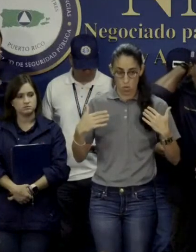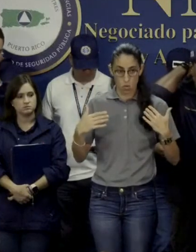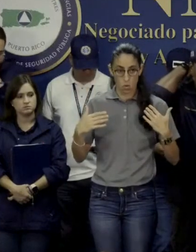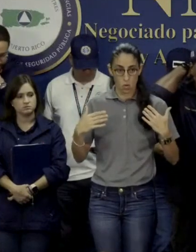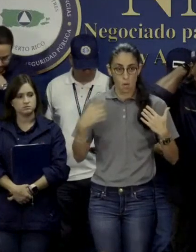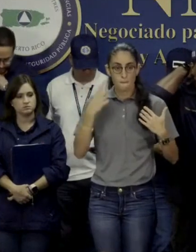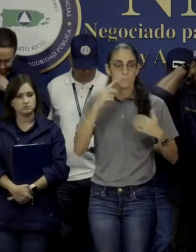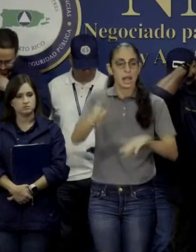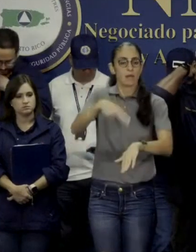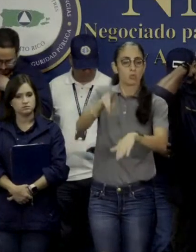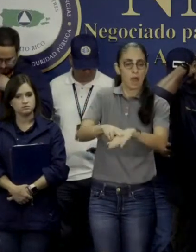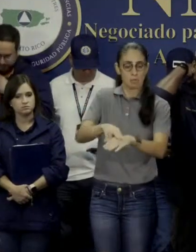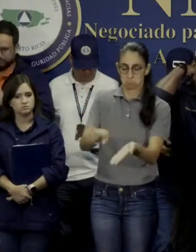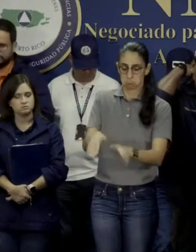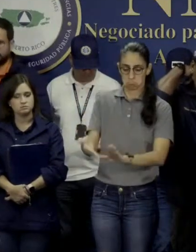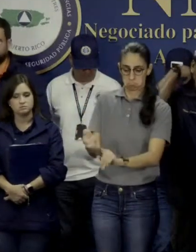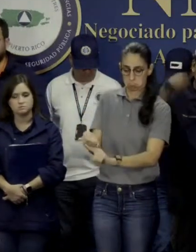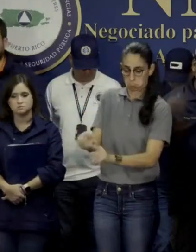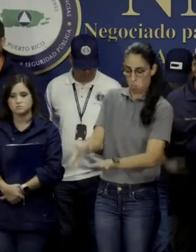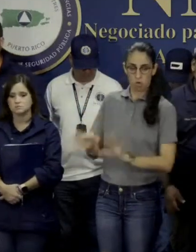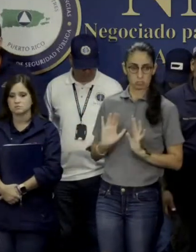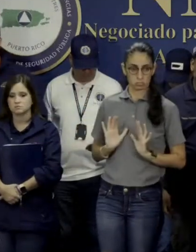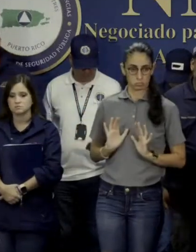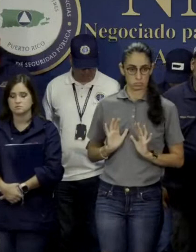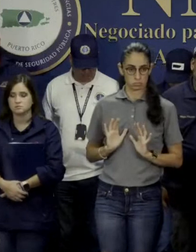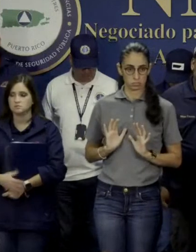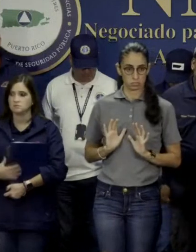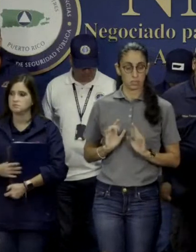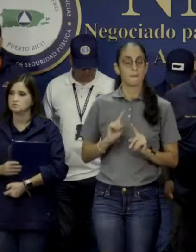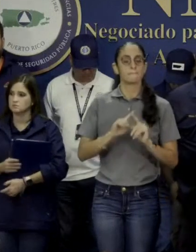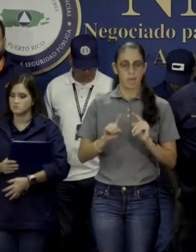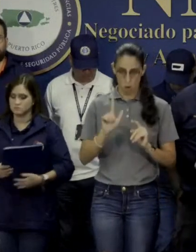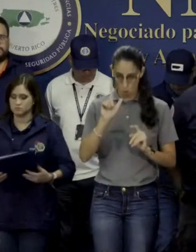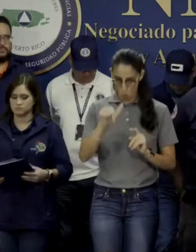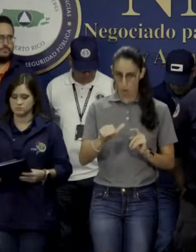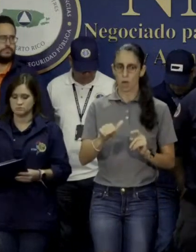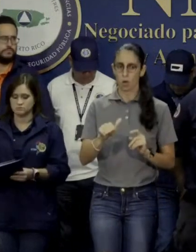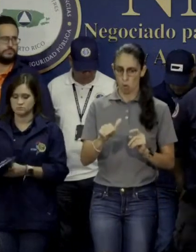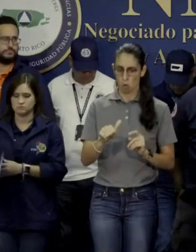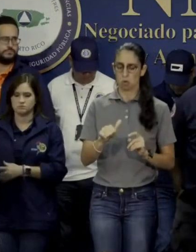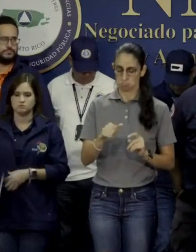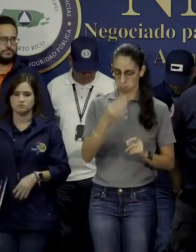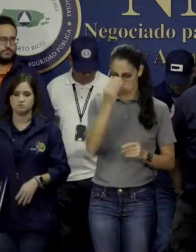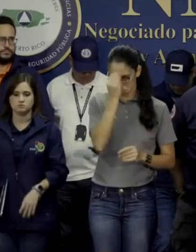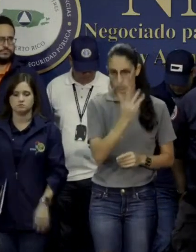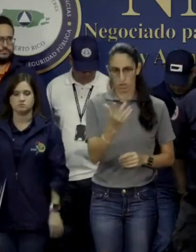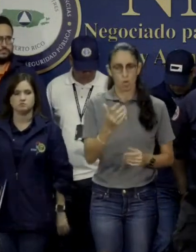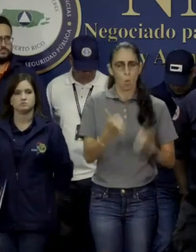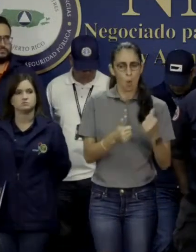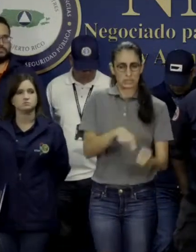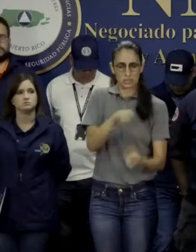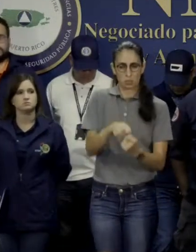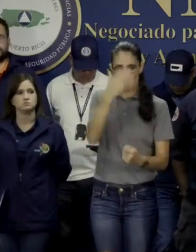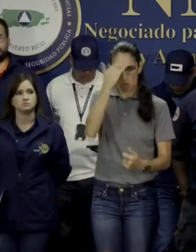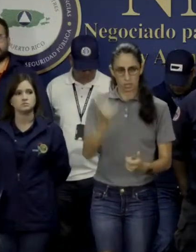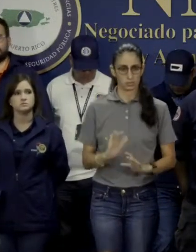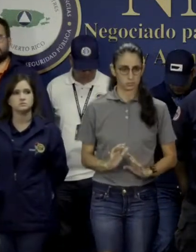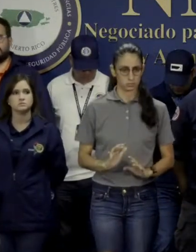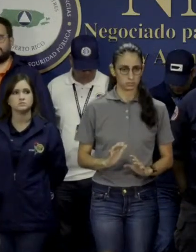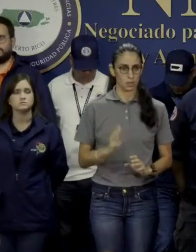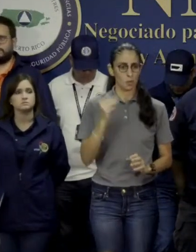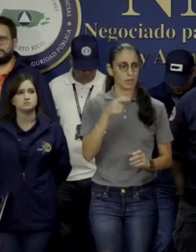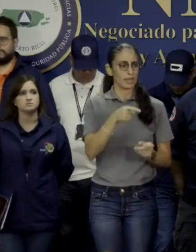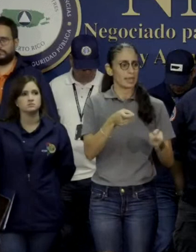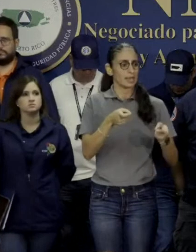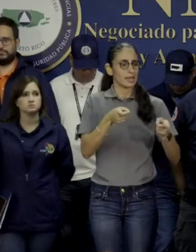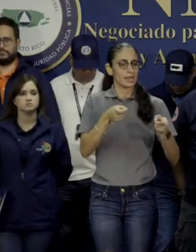fue por causas naturales, pero todo esto se confirmará en su momento porque el Instituto el Negociado